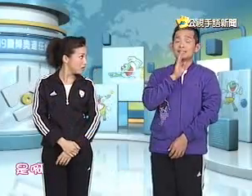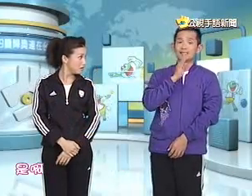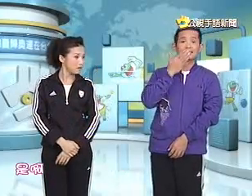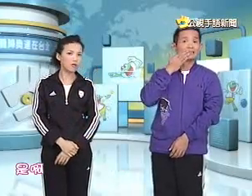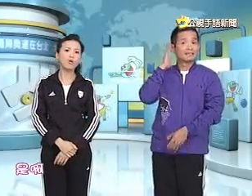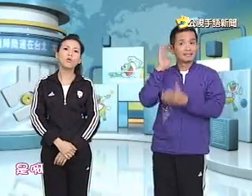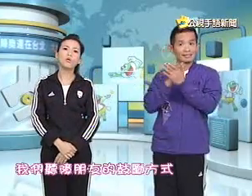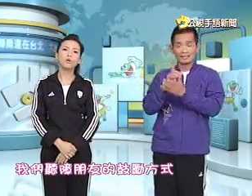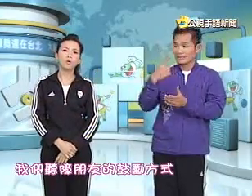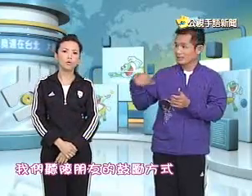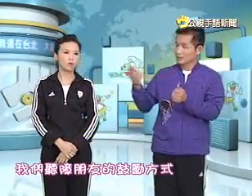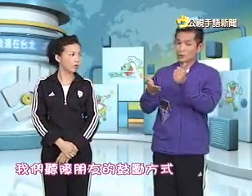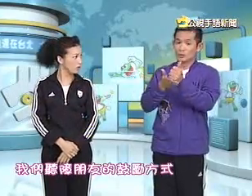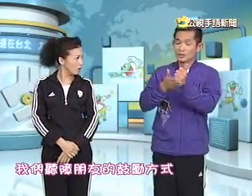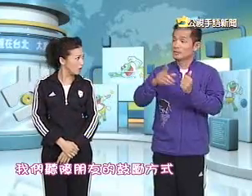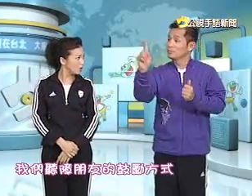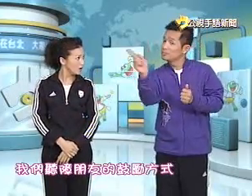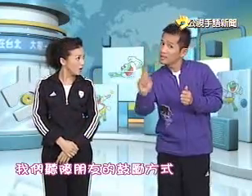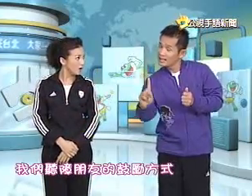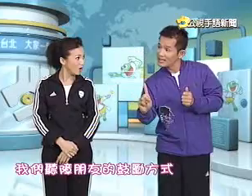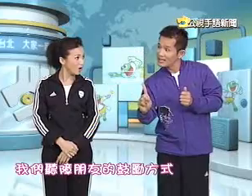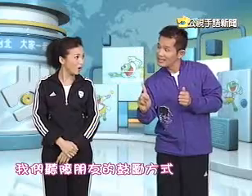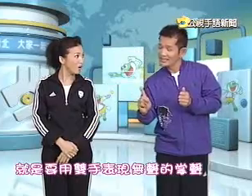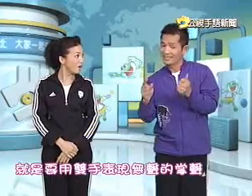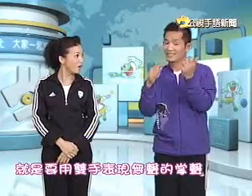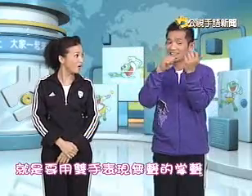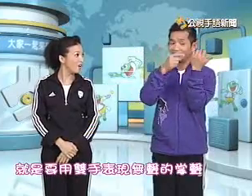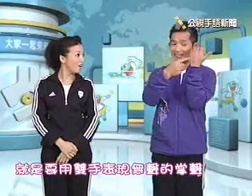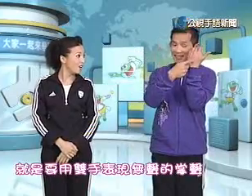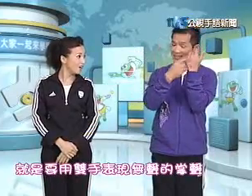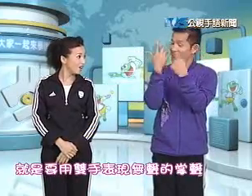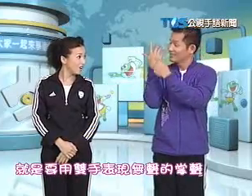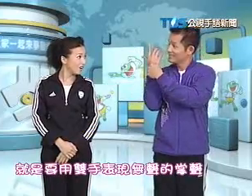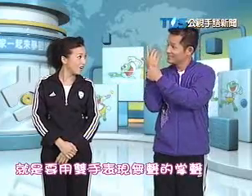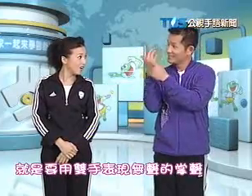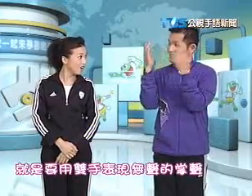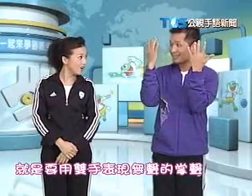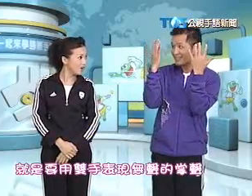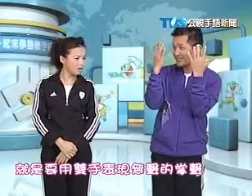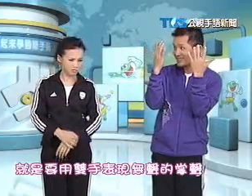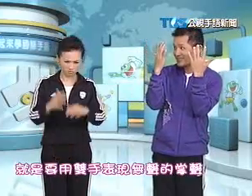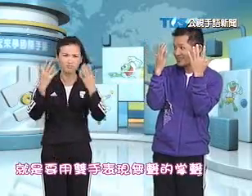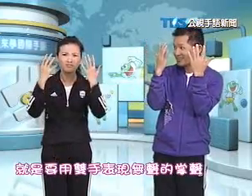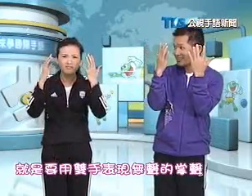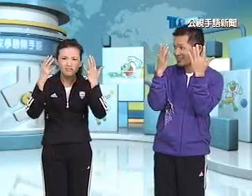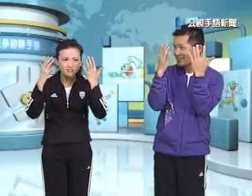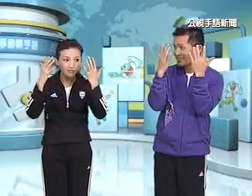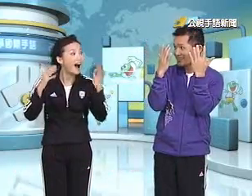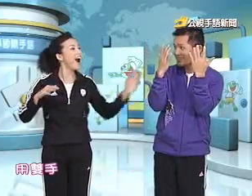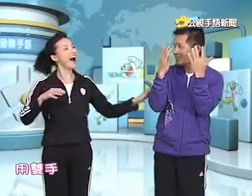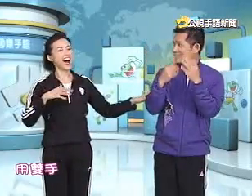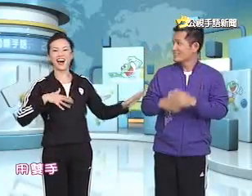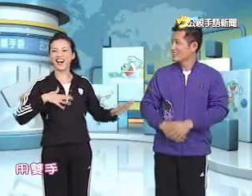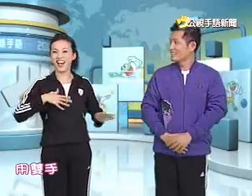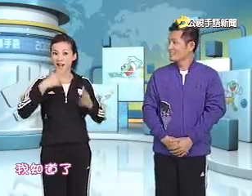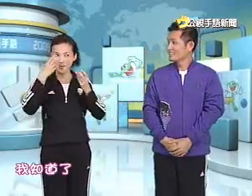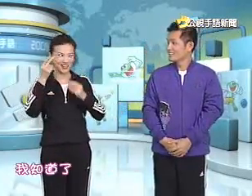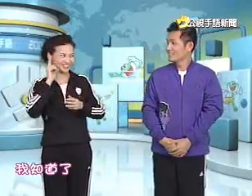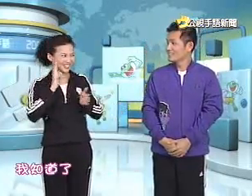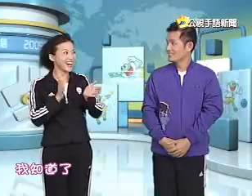啊，我们听障朋友的鼓励方式就是要用双手表现无声的掌声。 用双手？哦，我知道